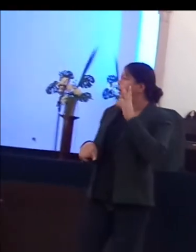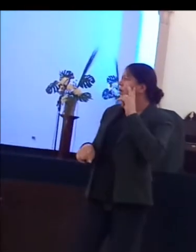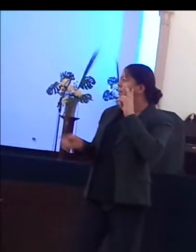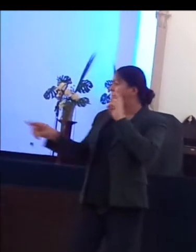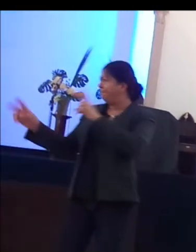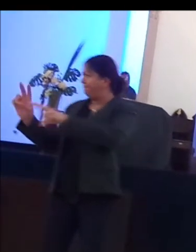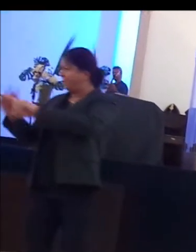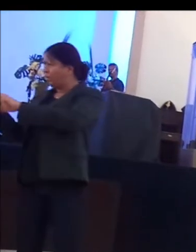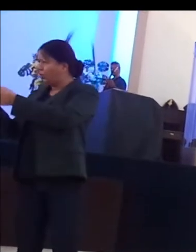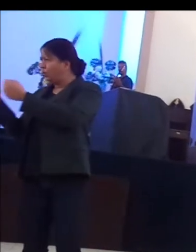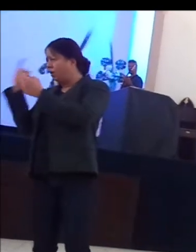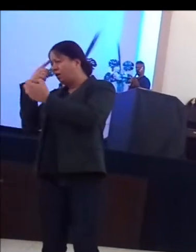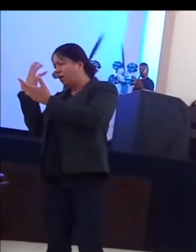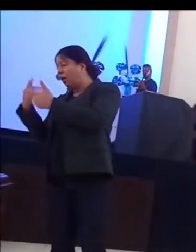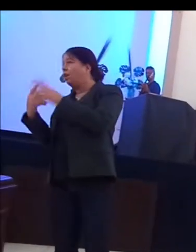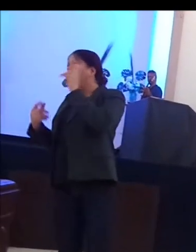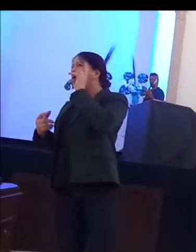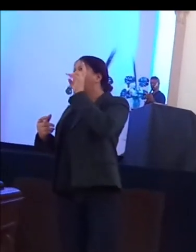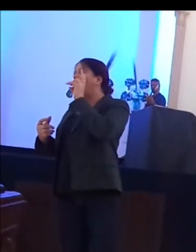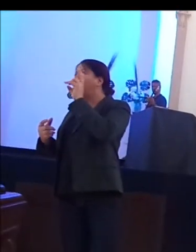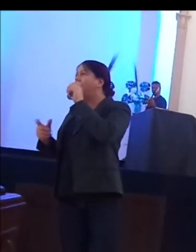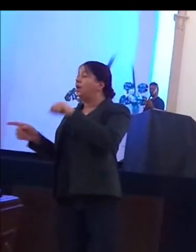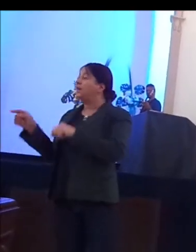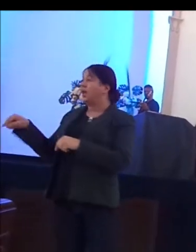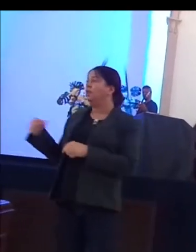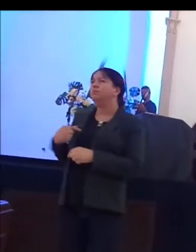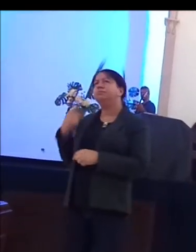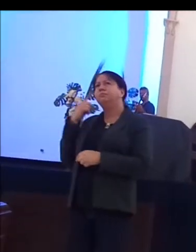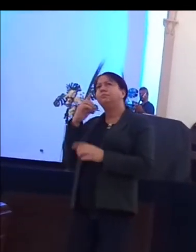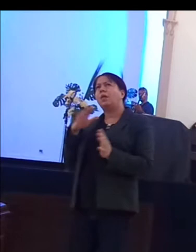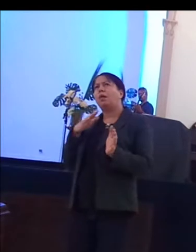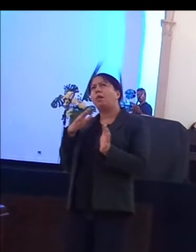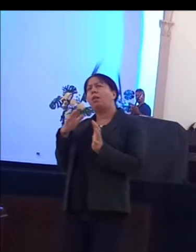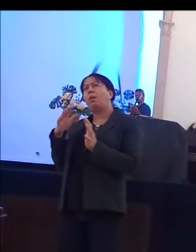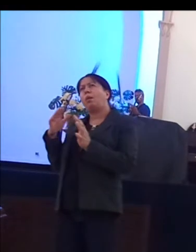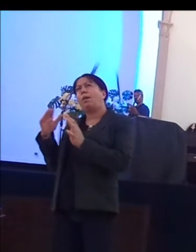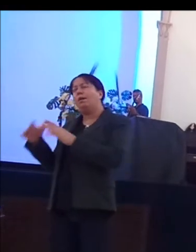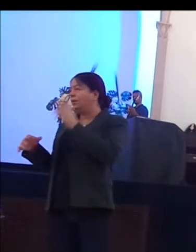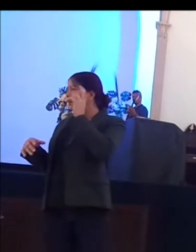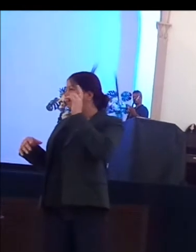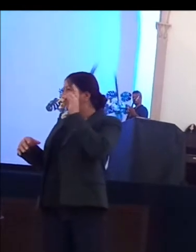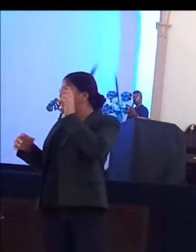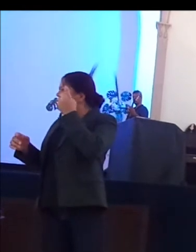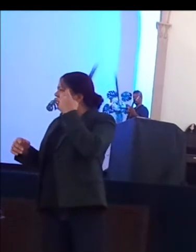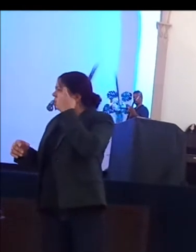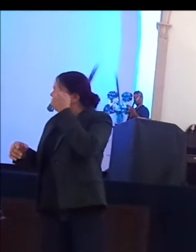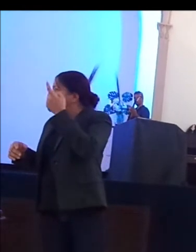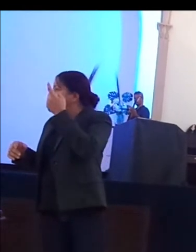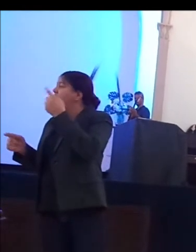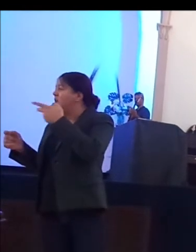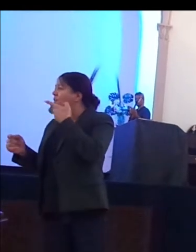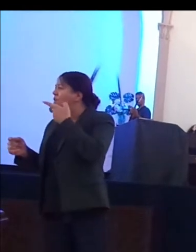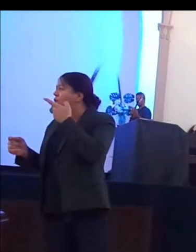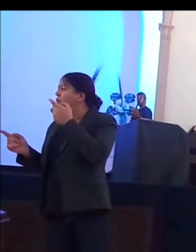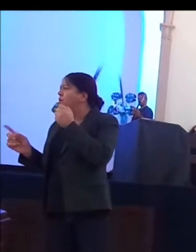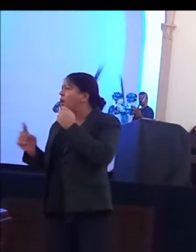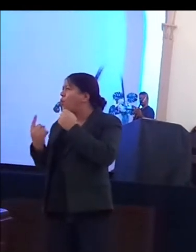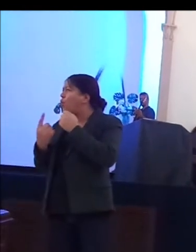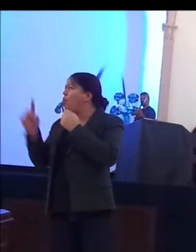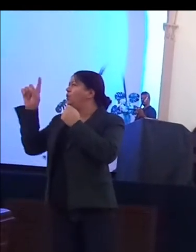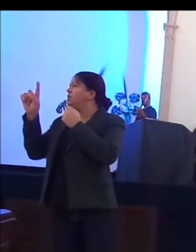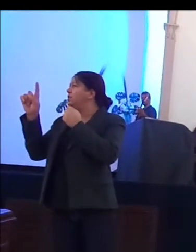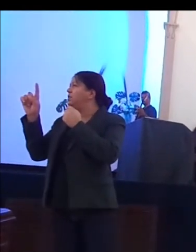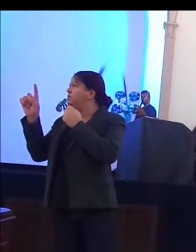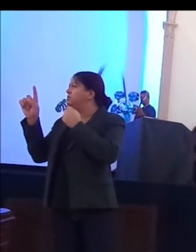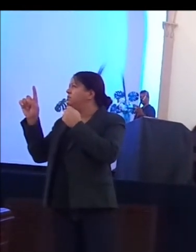E quando ele estava no meio do período dele na cadeia, ele falou assim: a única possibilidade que nós